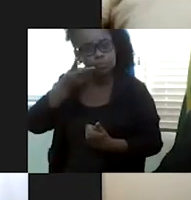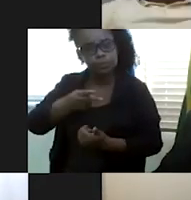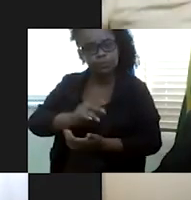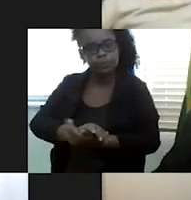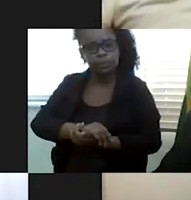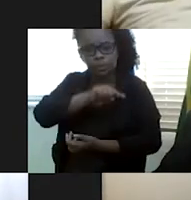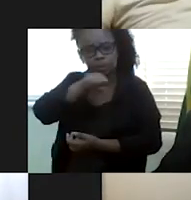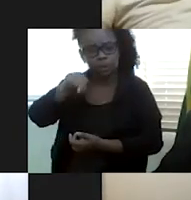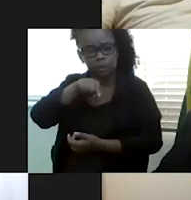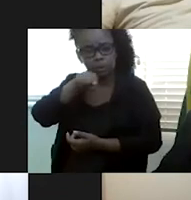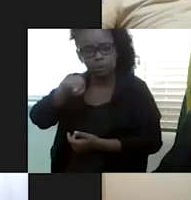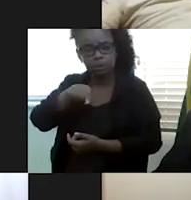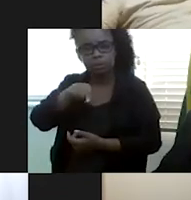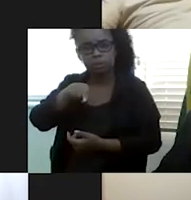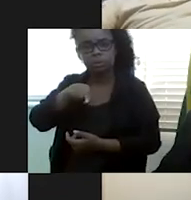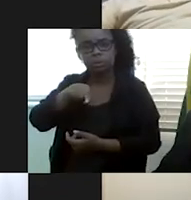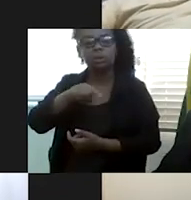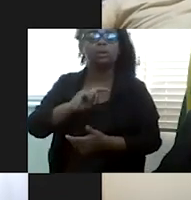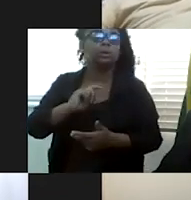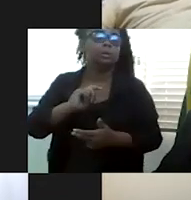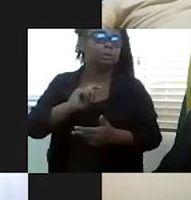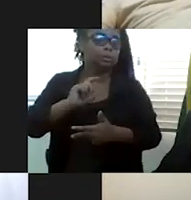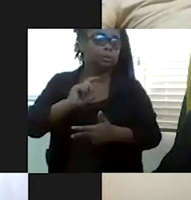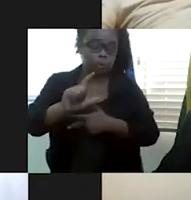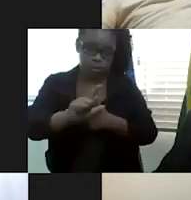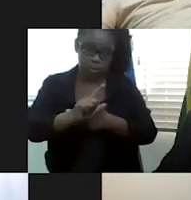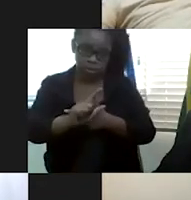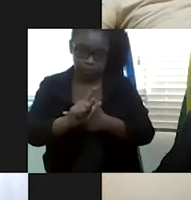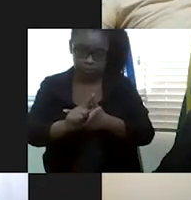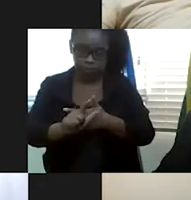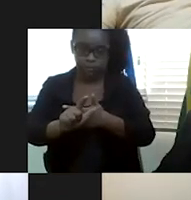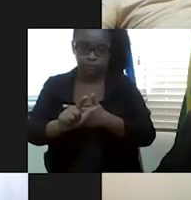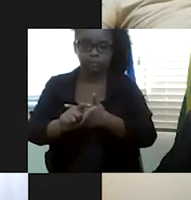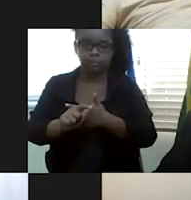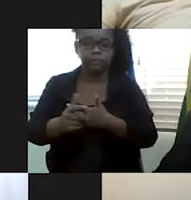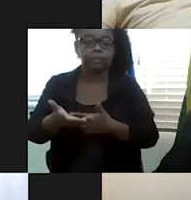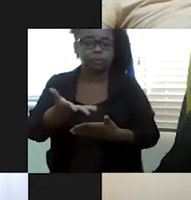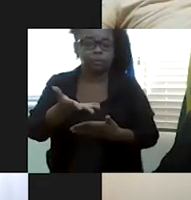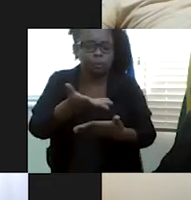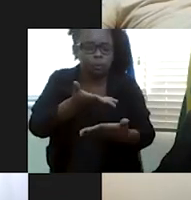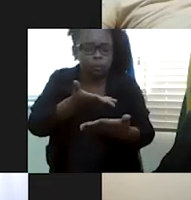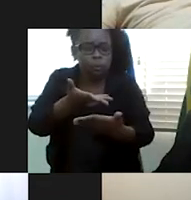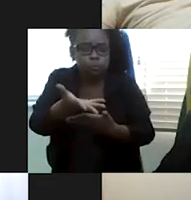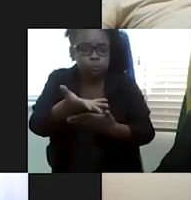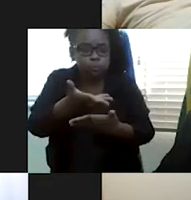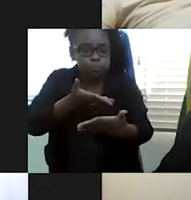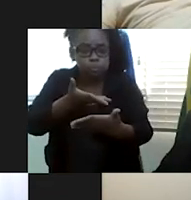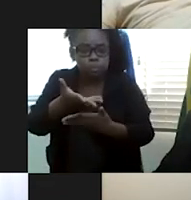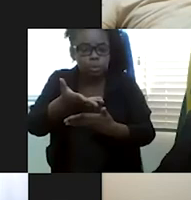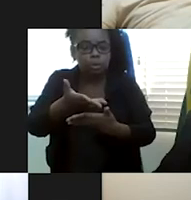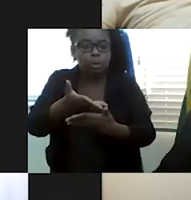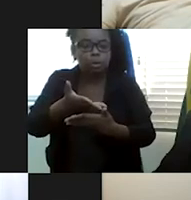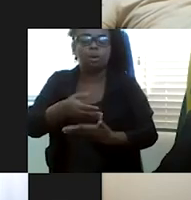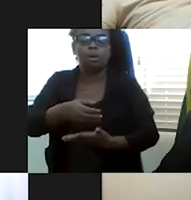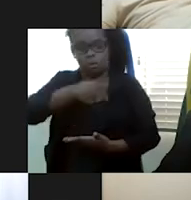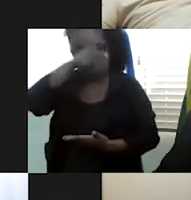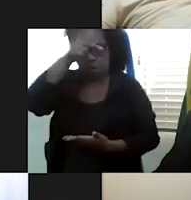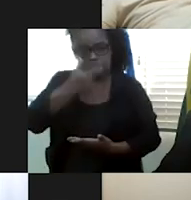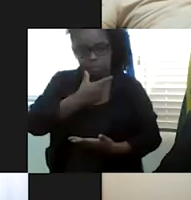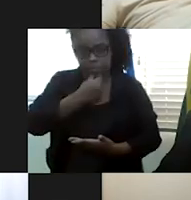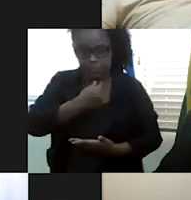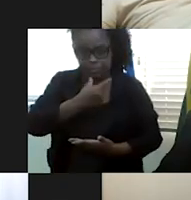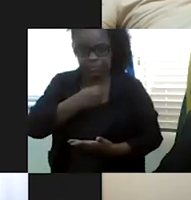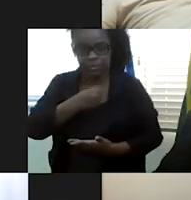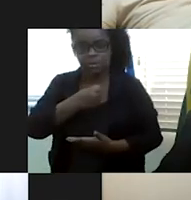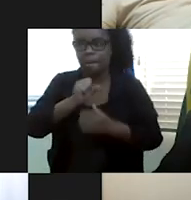nós, do Poder Legislativo, estamos dando governabilidade para o nosso prefeito, para que ele